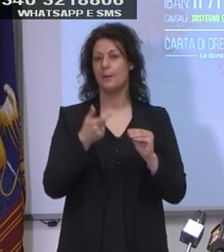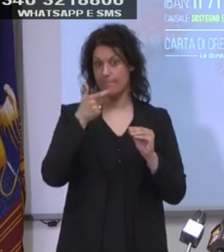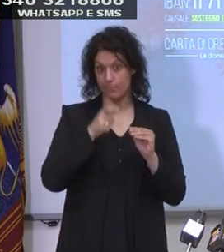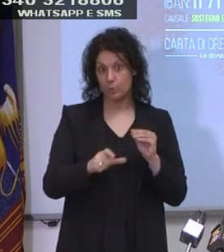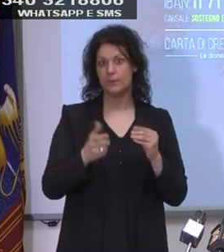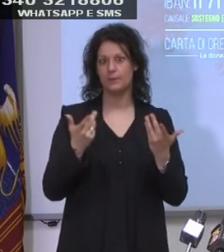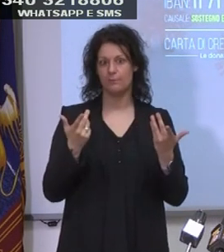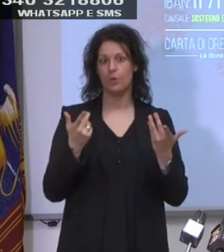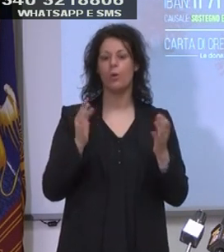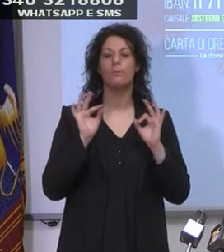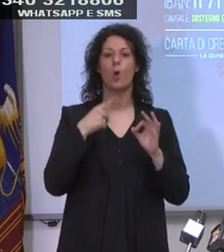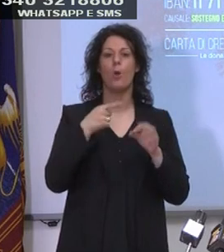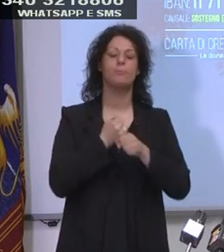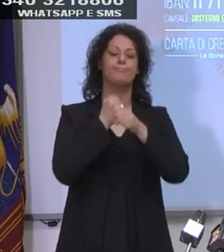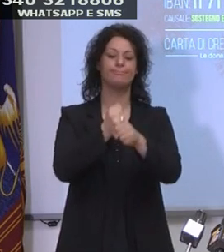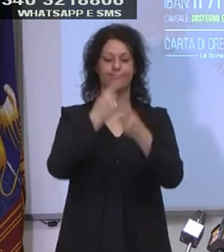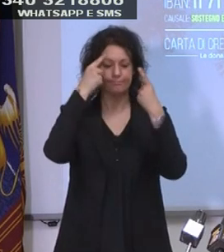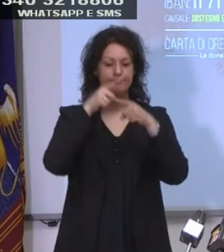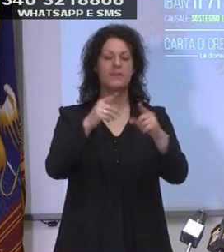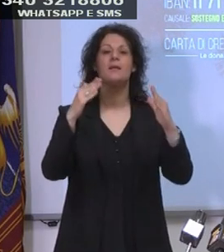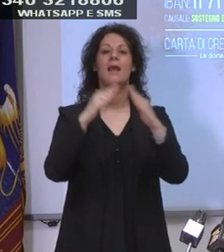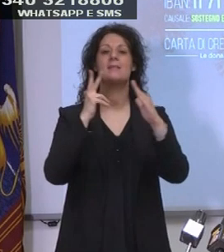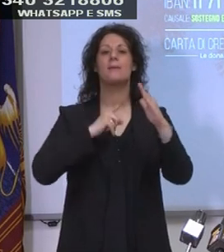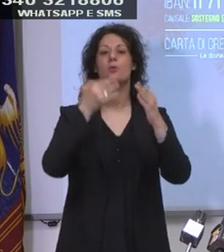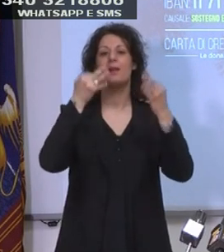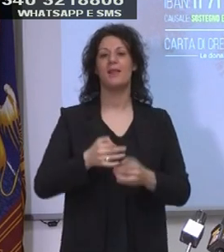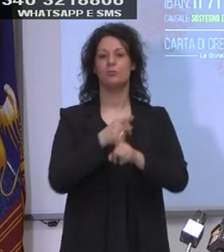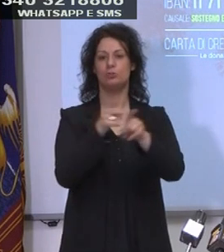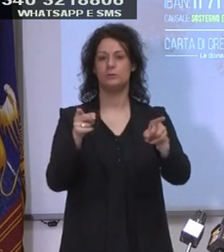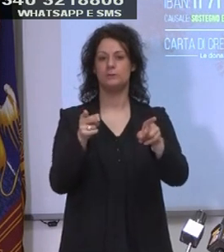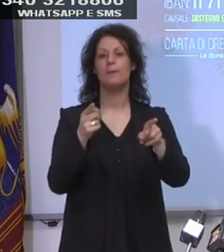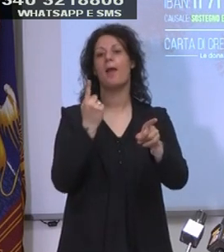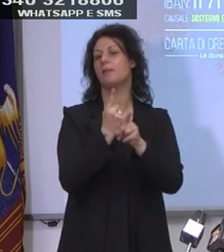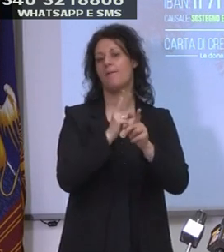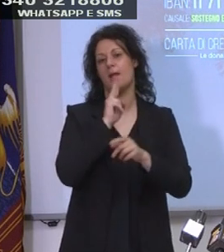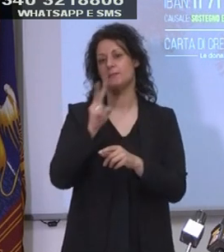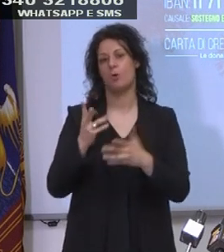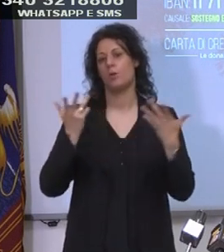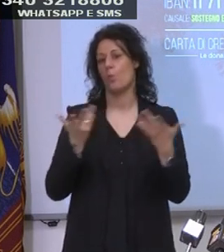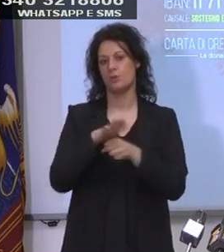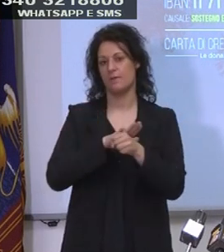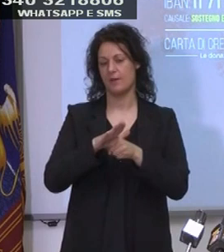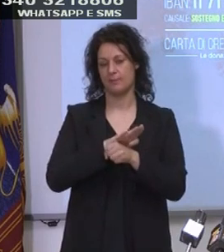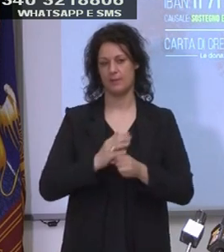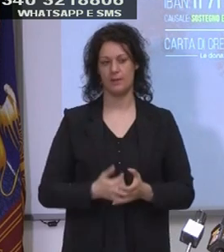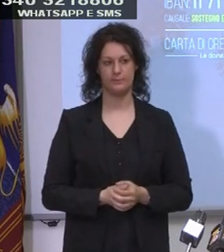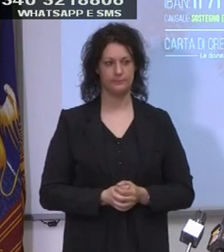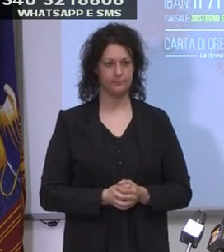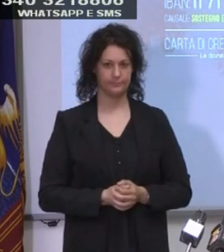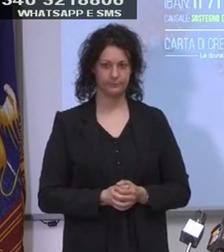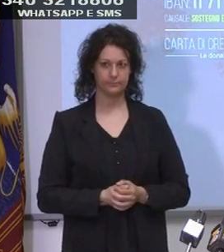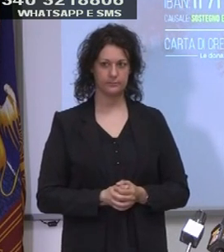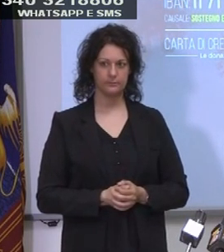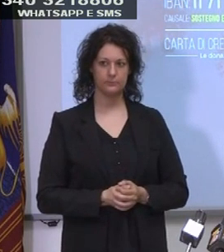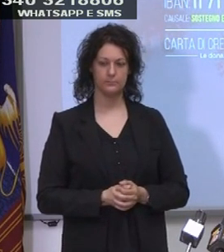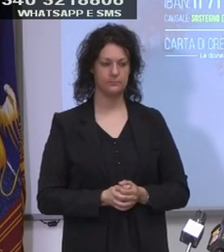strutture che possono autorizzare o non autorizzare, però insomma che vada nella direzione anche di dare una risposta ai familiari. E la